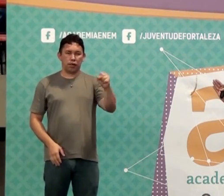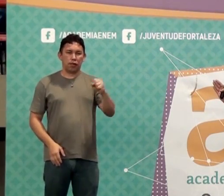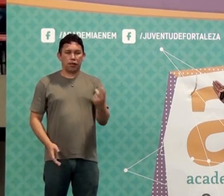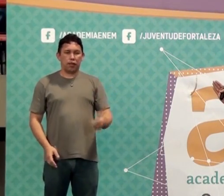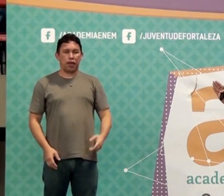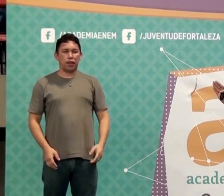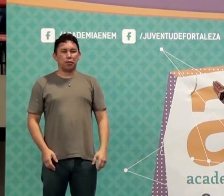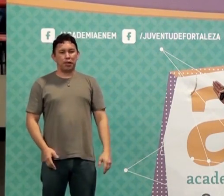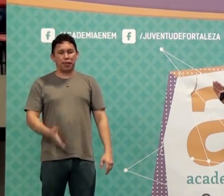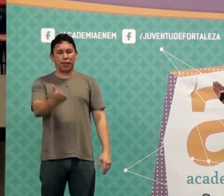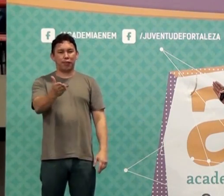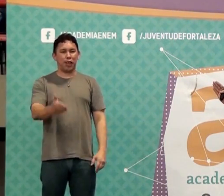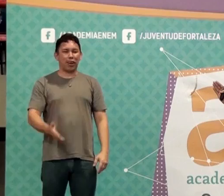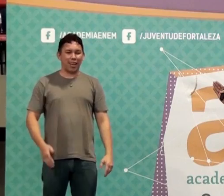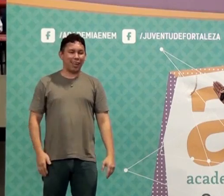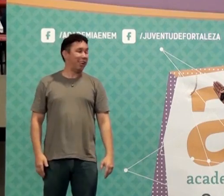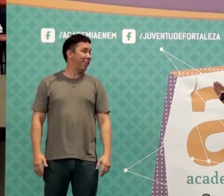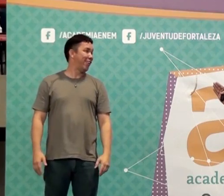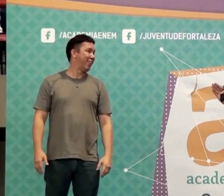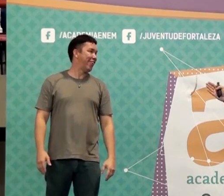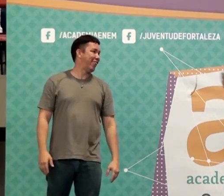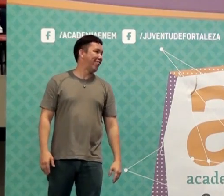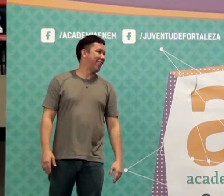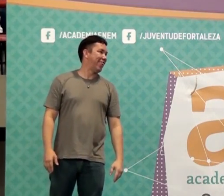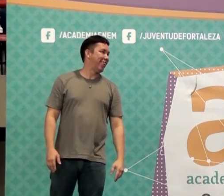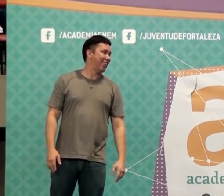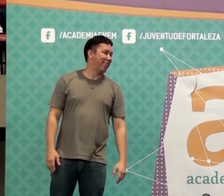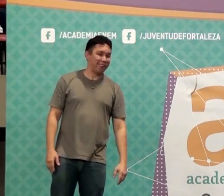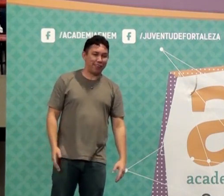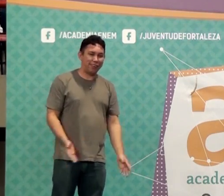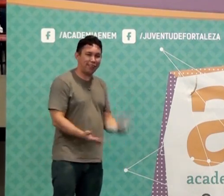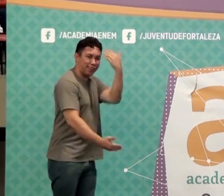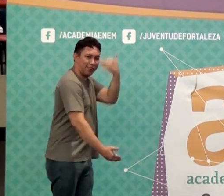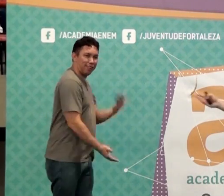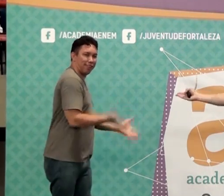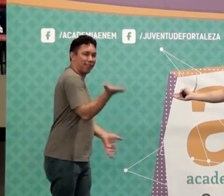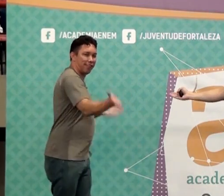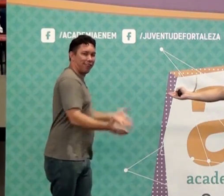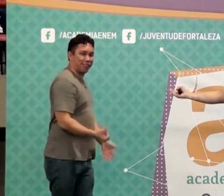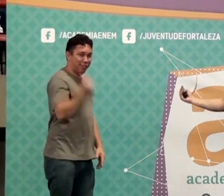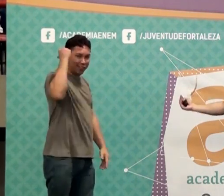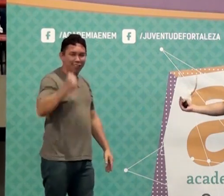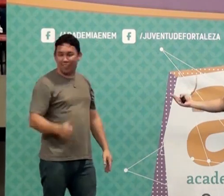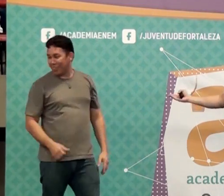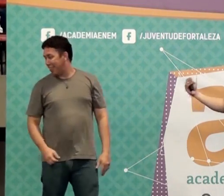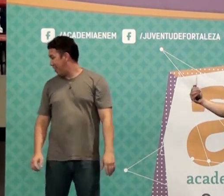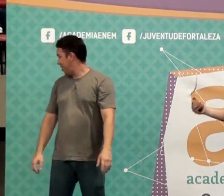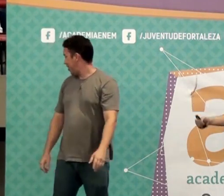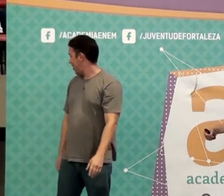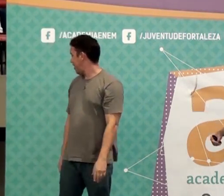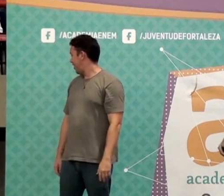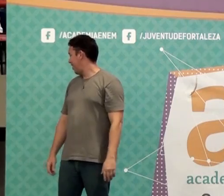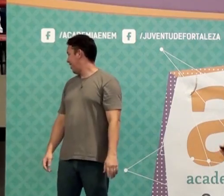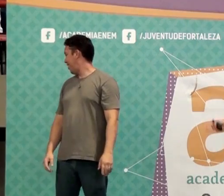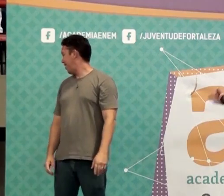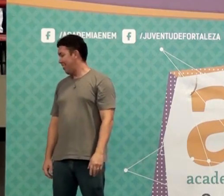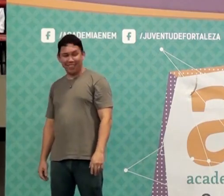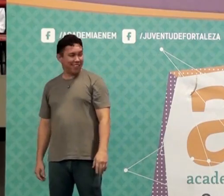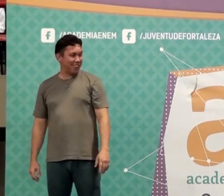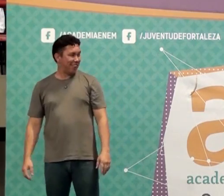cavaleiro. Então agora tem um, ó, cavaleiro, barão e aí vai. O barão pode ter cavaleiros que lutem